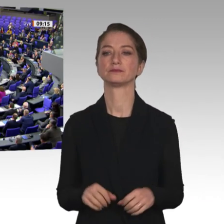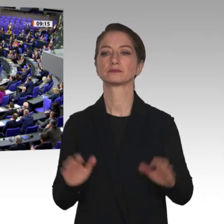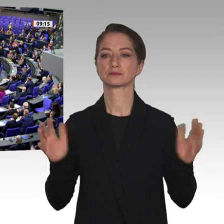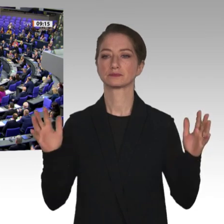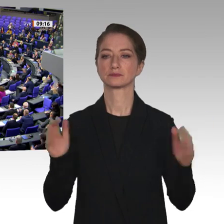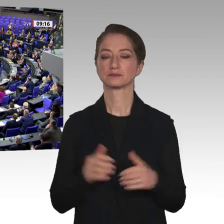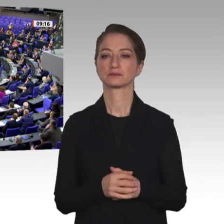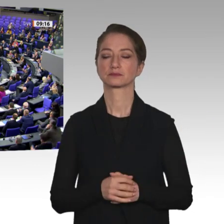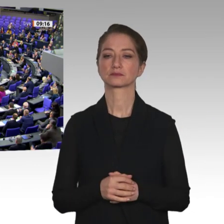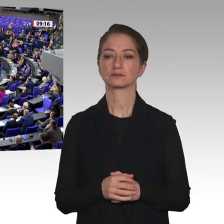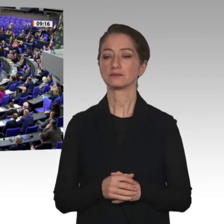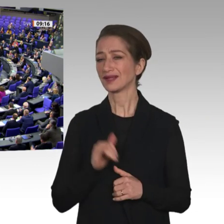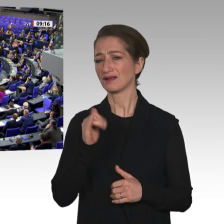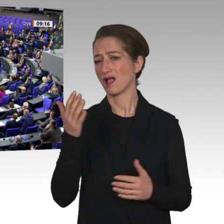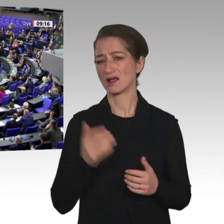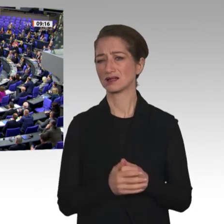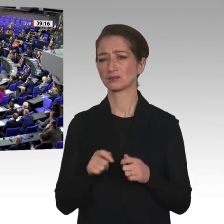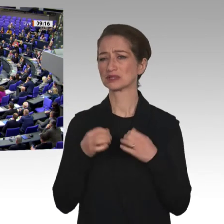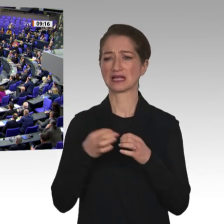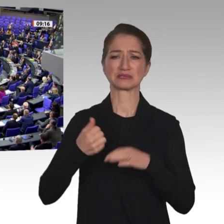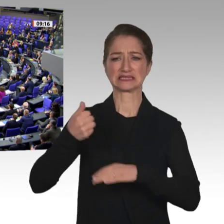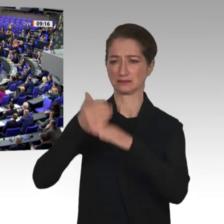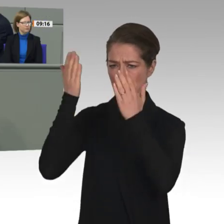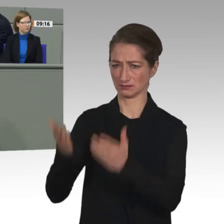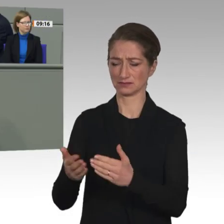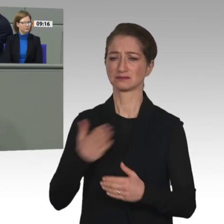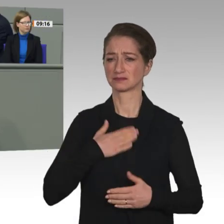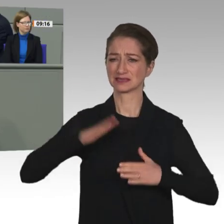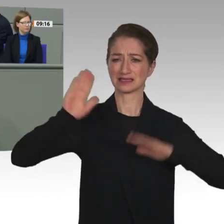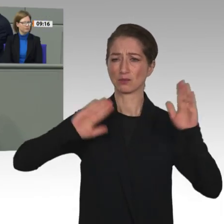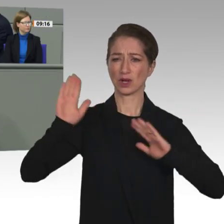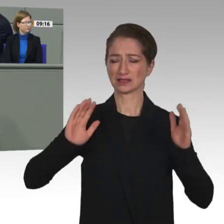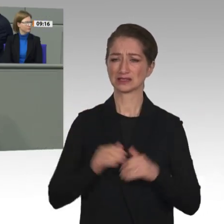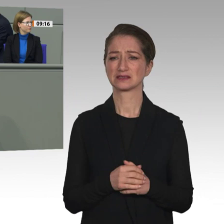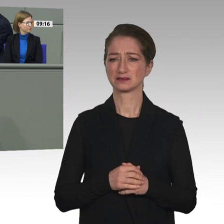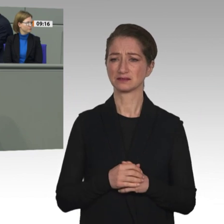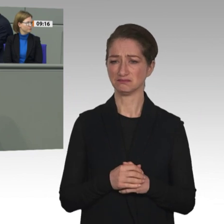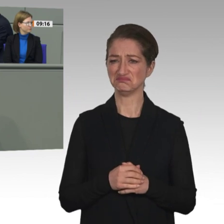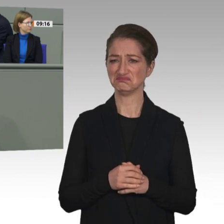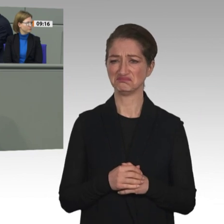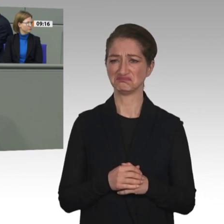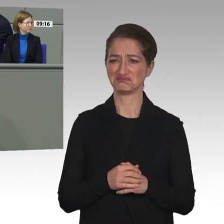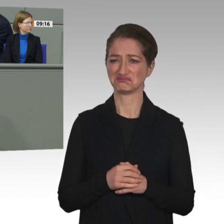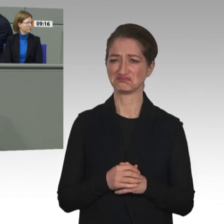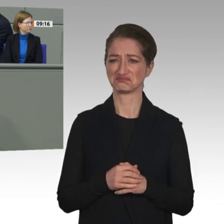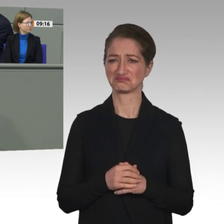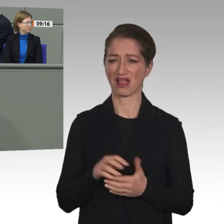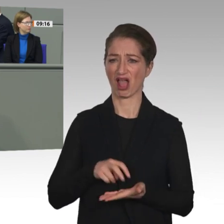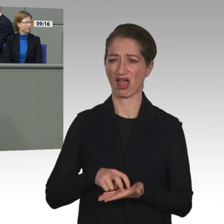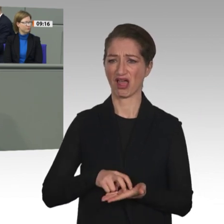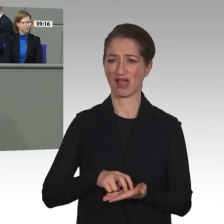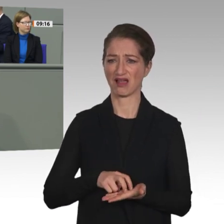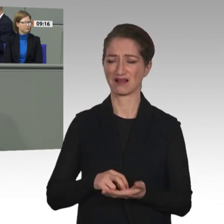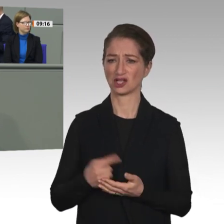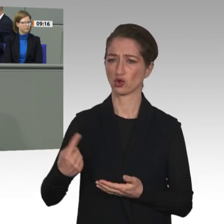Und ja, Herr Bundestagspräsident, unsere Demokratie wird bedroht, mehr denn je. Und ich bin